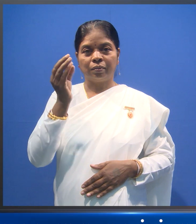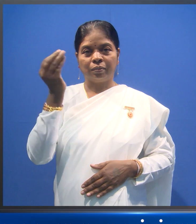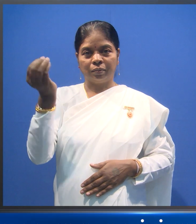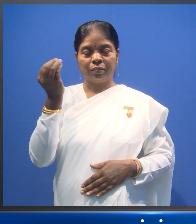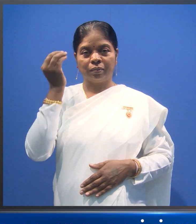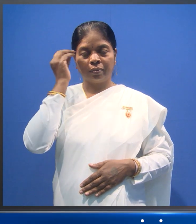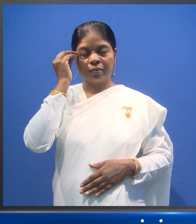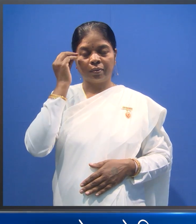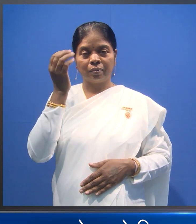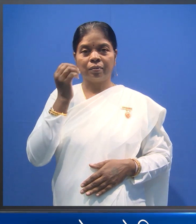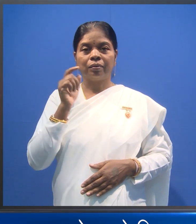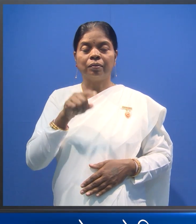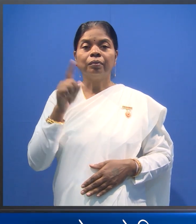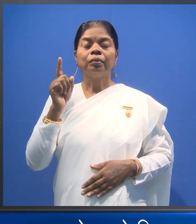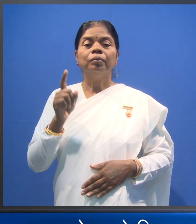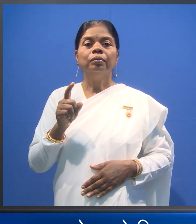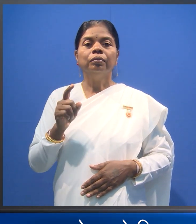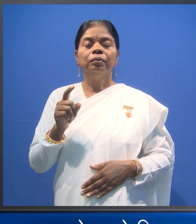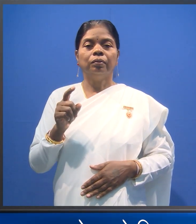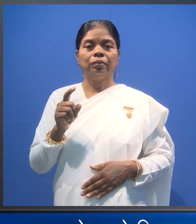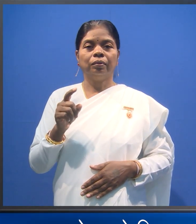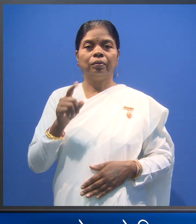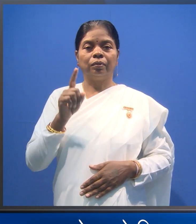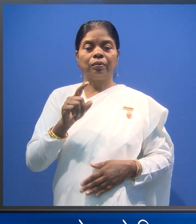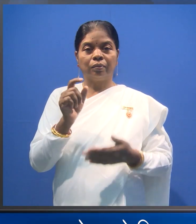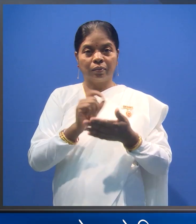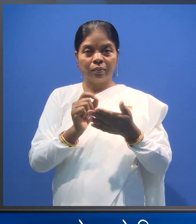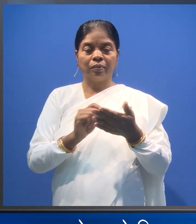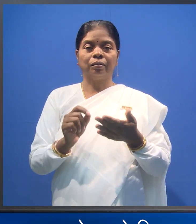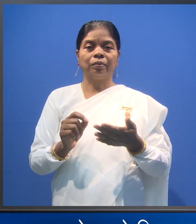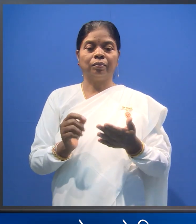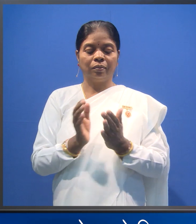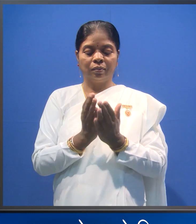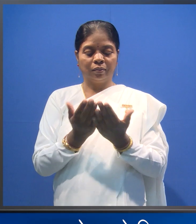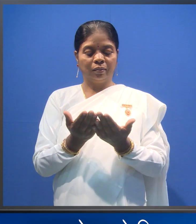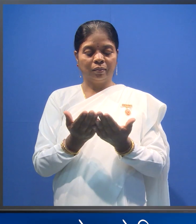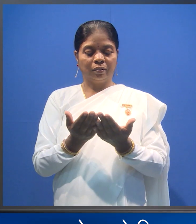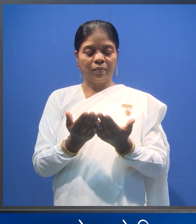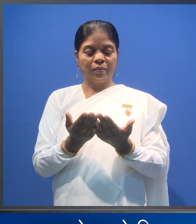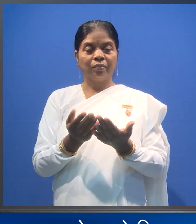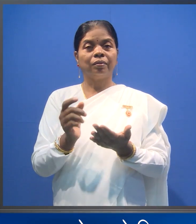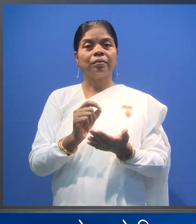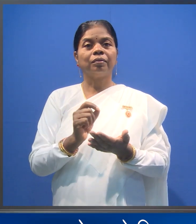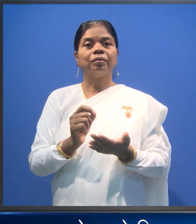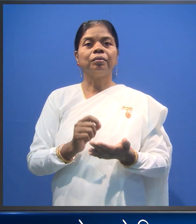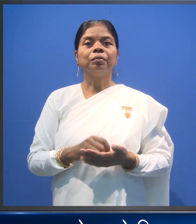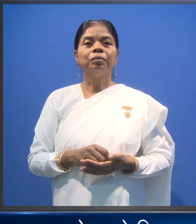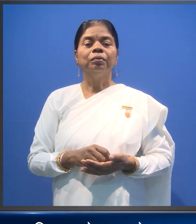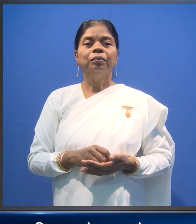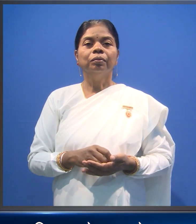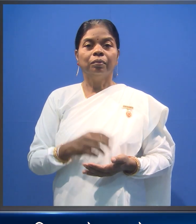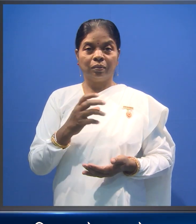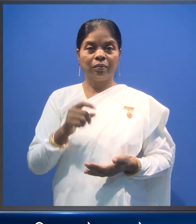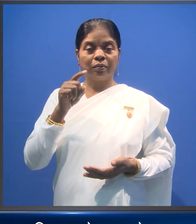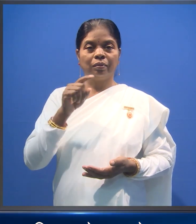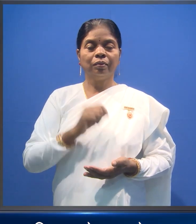झाले. त्याचबरोबर तो लिहायला वाचायला देखील शिकला